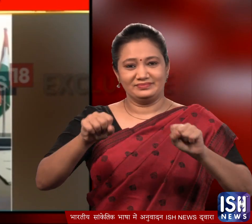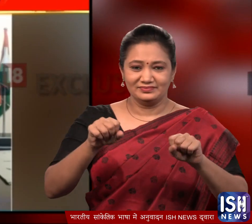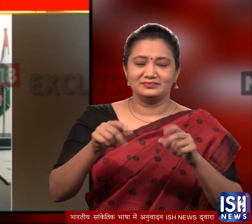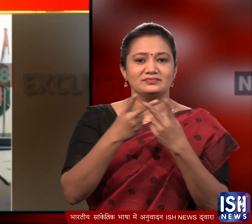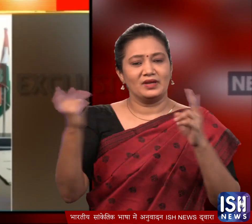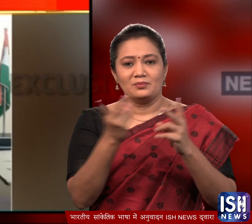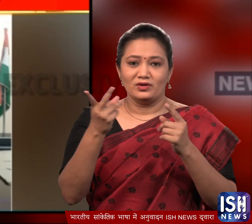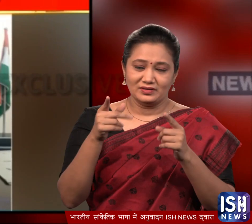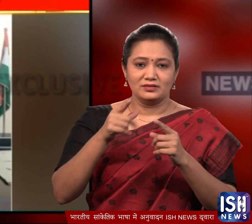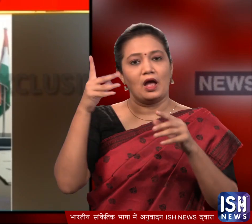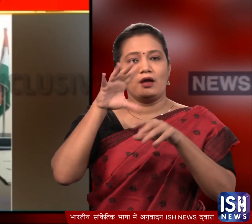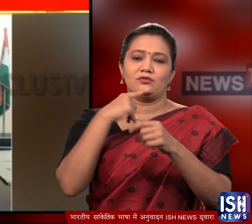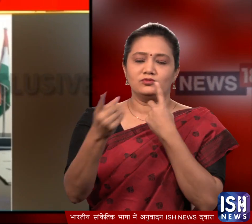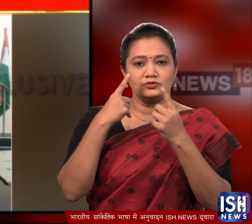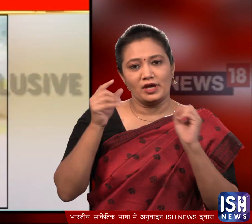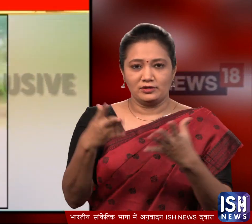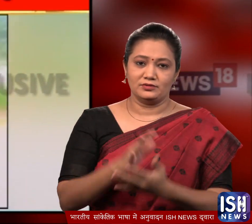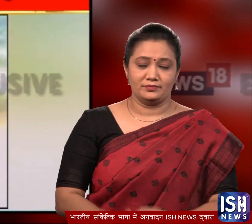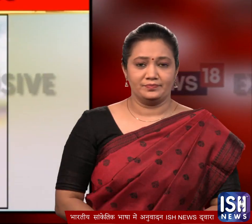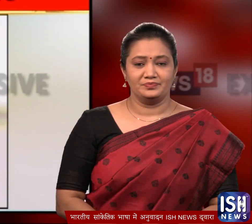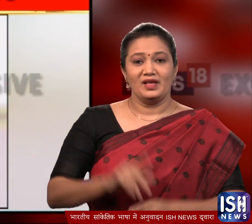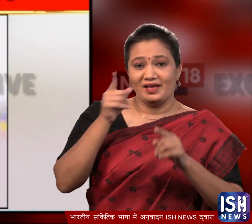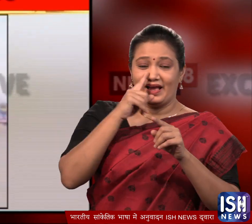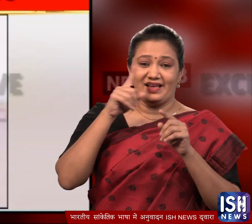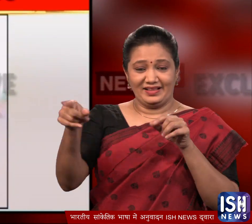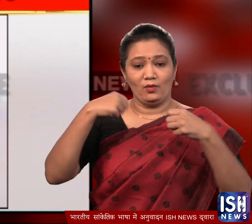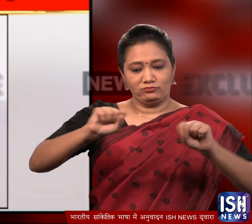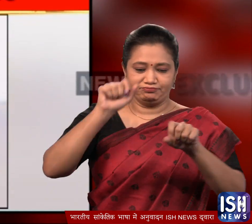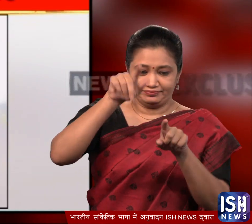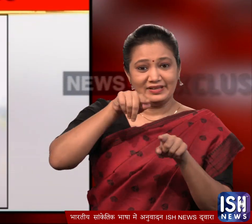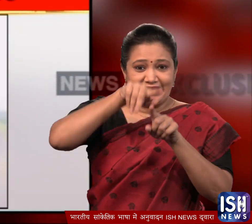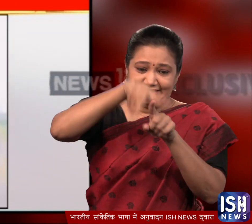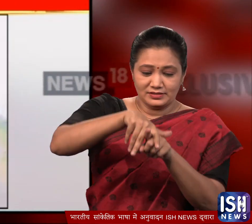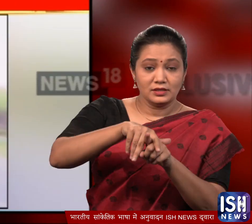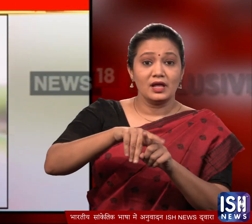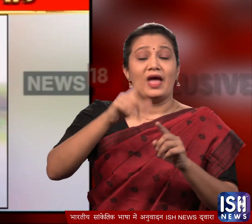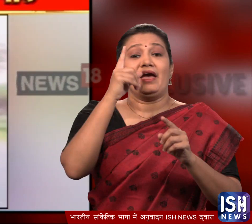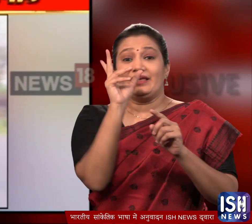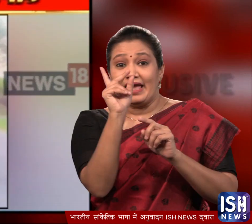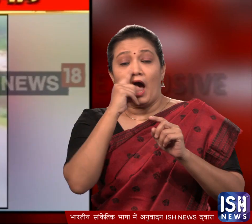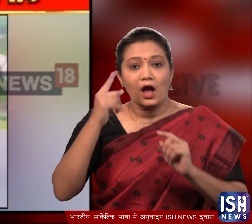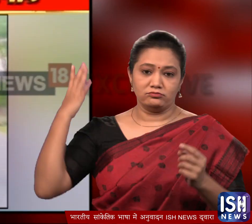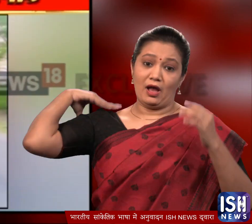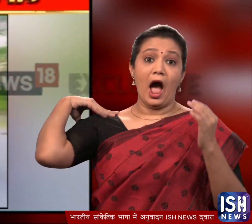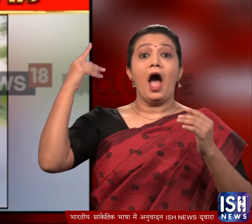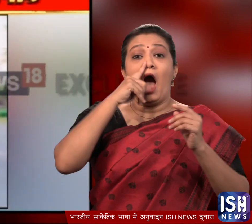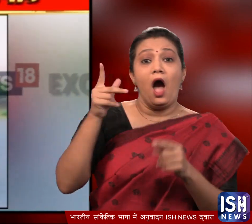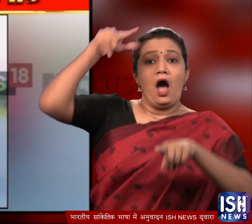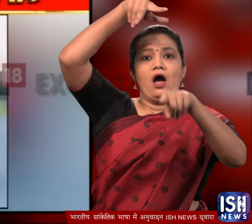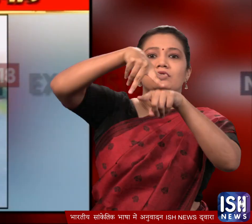करके 11,000 का जुर्माना किया गया है। वीडियो में एक लड़की ड्राइव करती नजर आई, दूसरी उसके कंधों पर बैठकर स्टाइल मारती